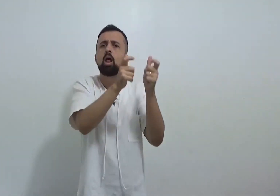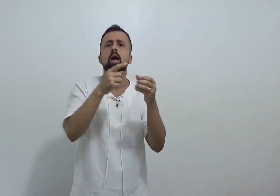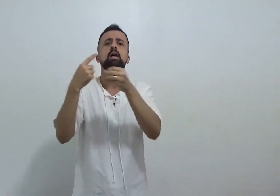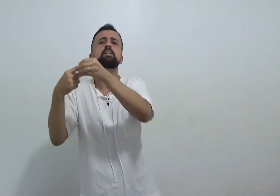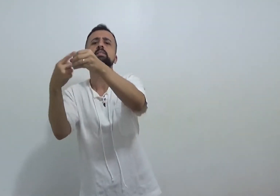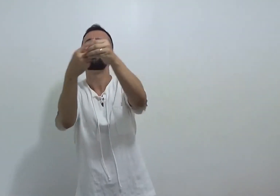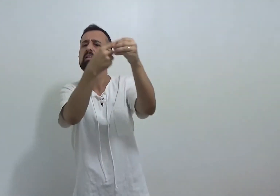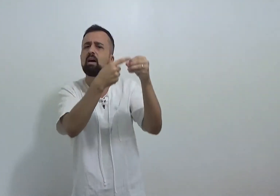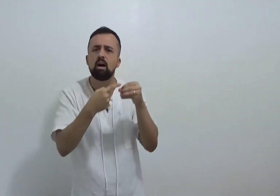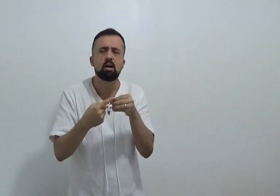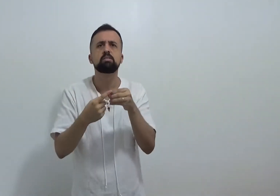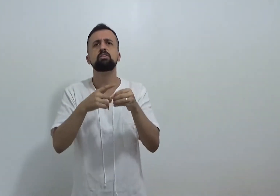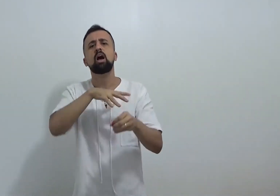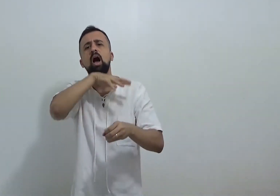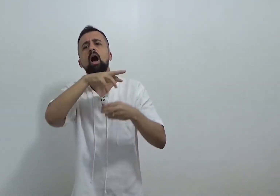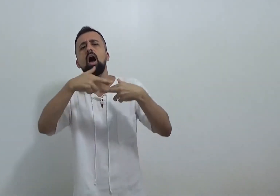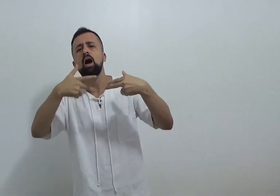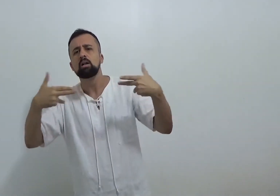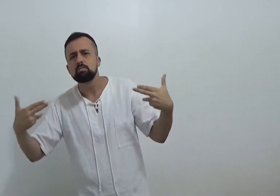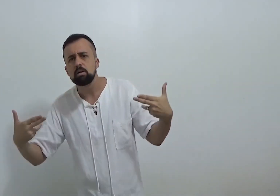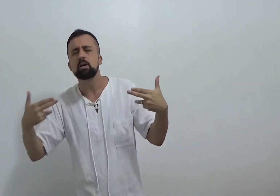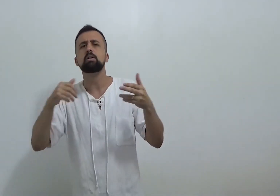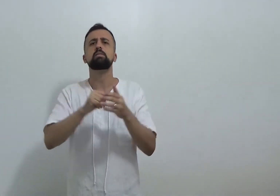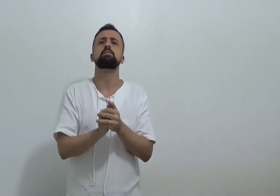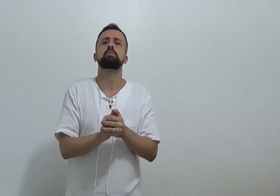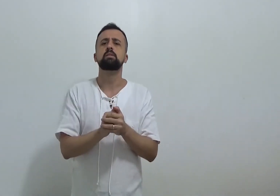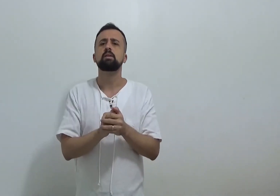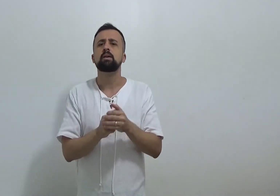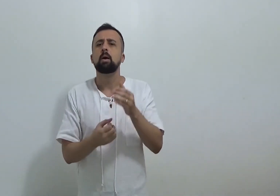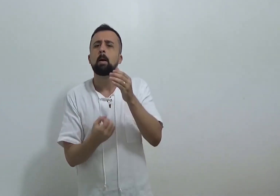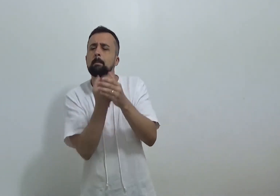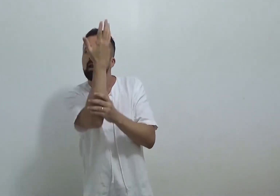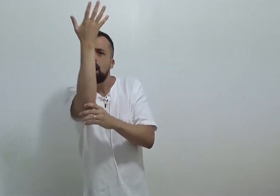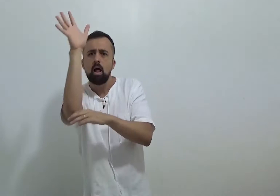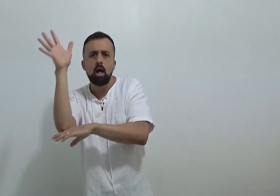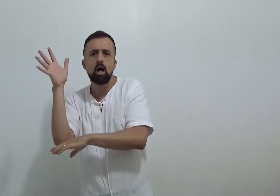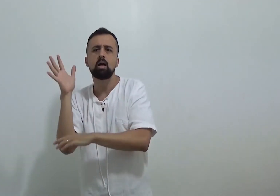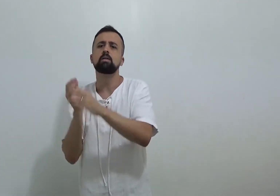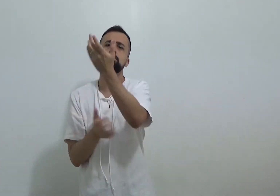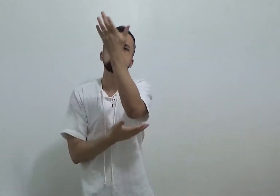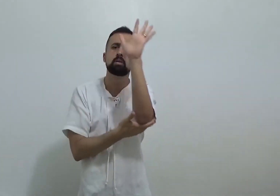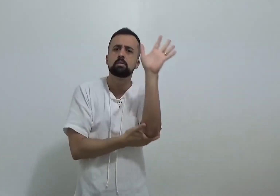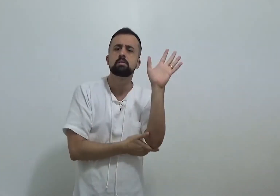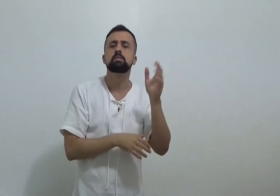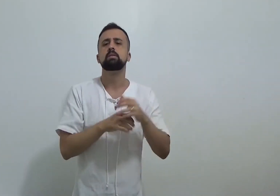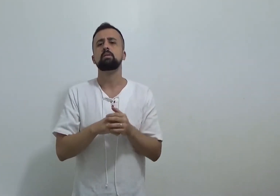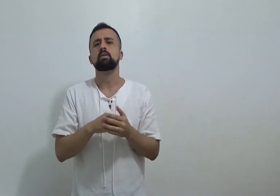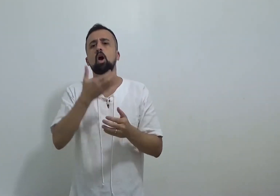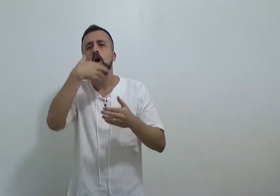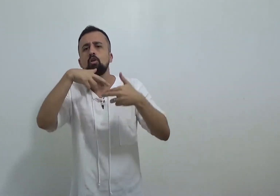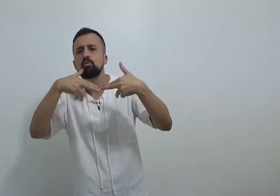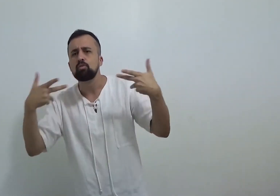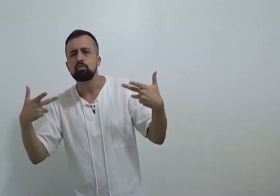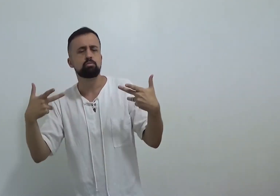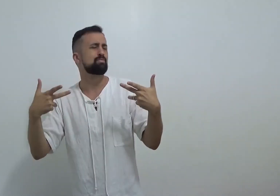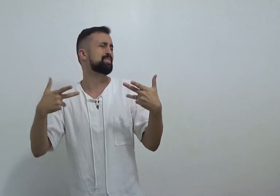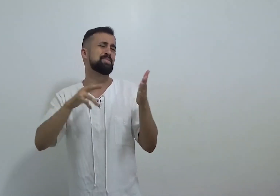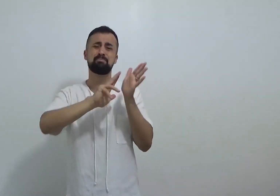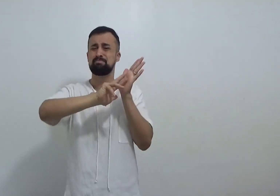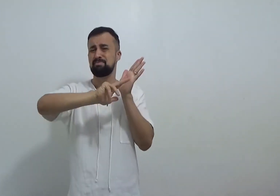para nominar, por exemplo, lugares, cidades, animais,